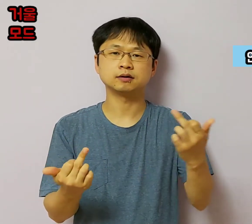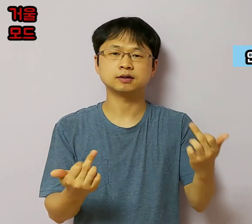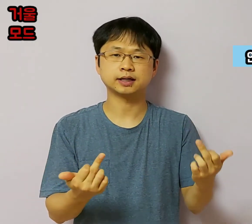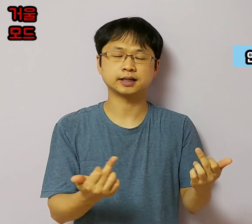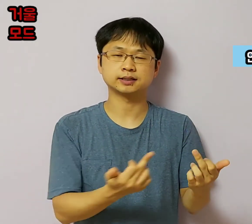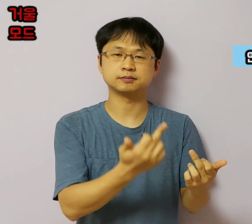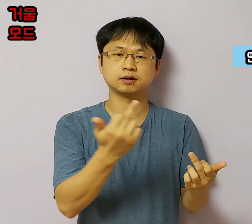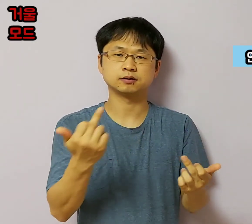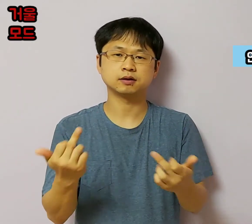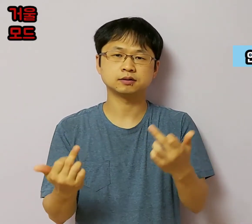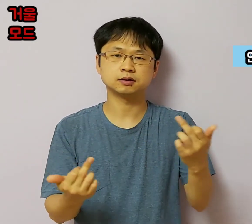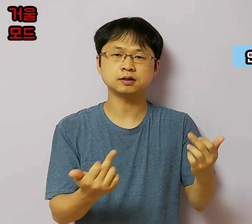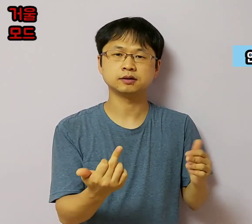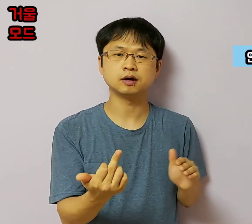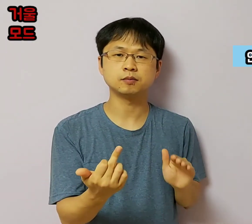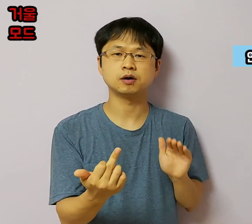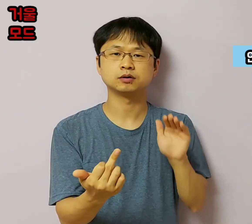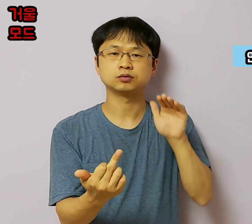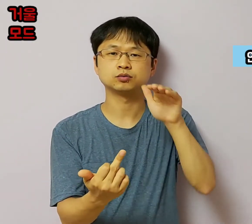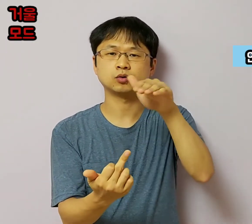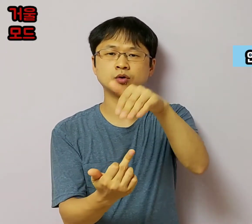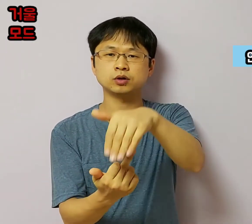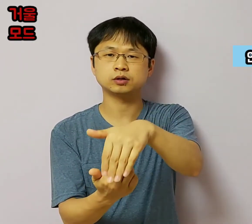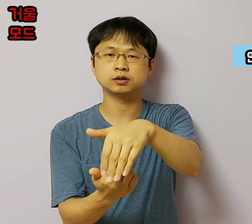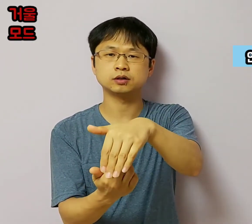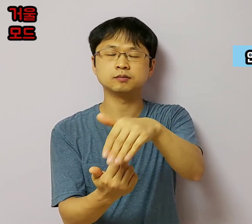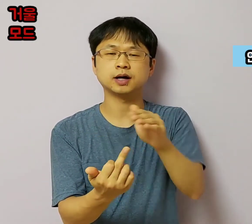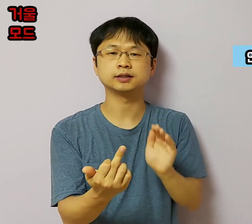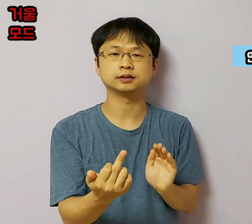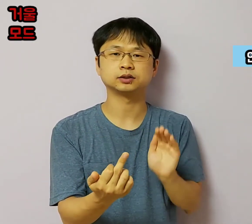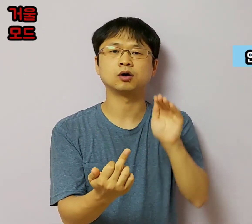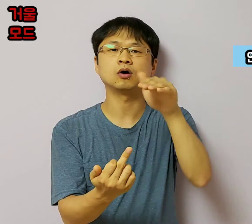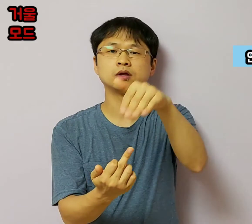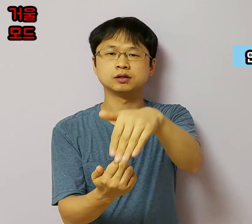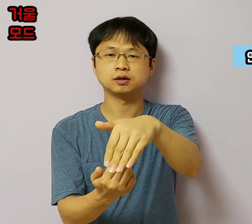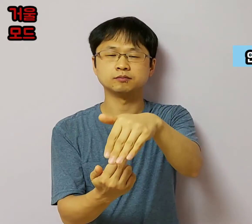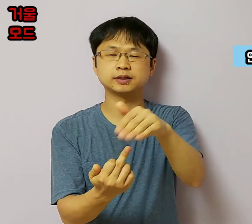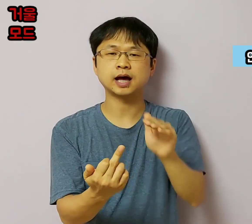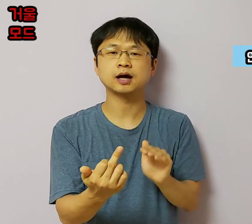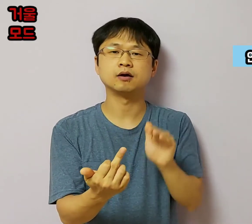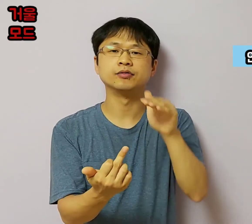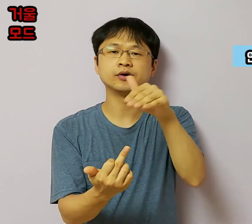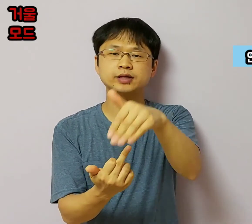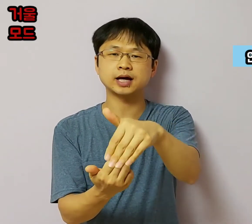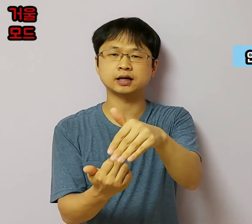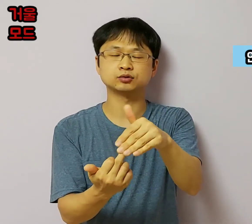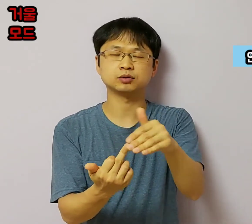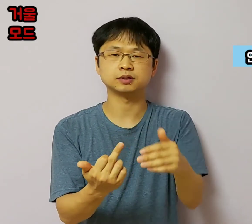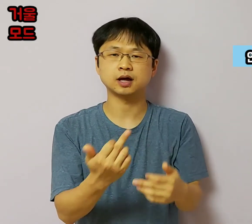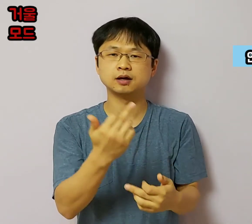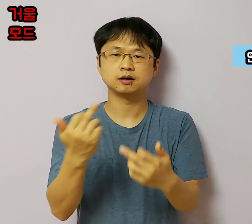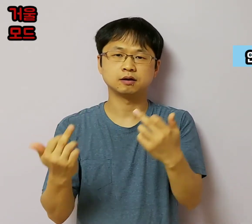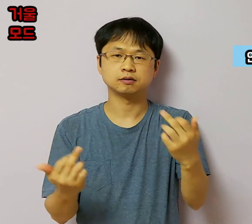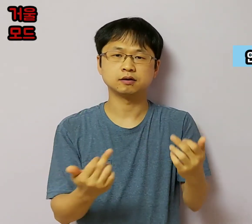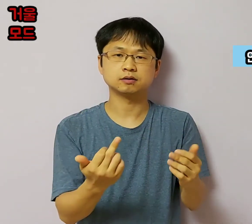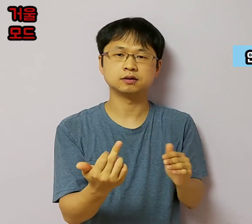언덕을 나타냈습니다. 언덕을 넘어 손으로 이 언덕을 넘어가는 거죠. 넘다 건너다 라는 수입니다.